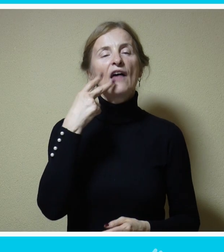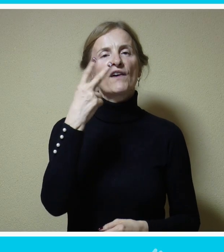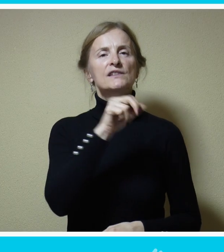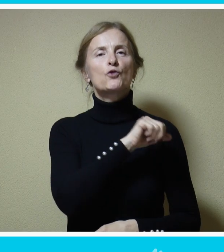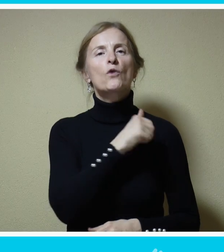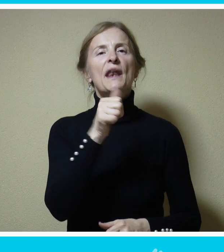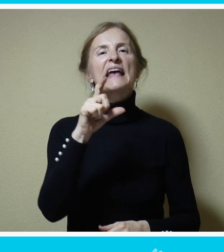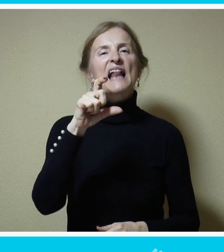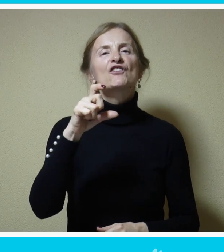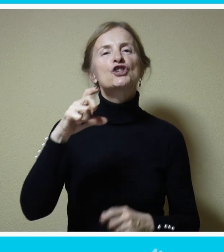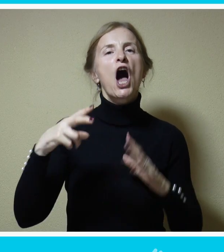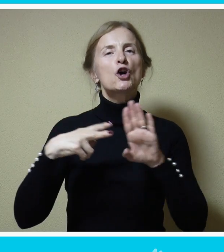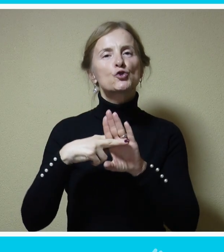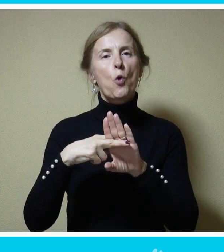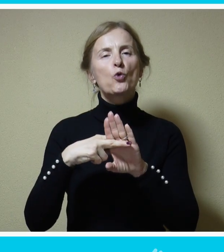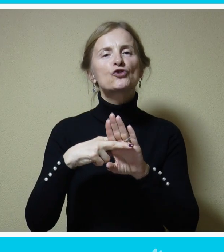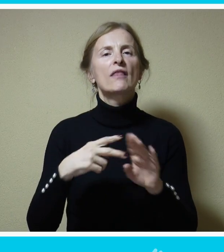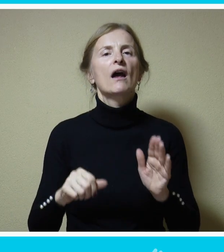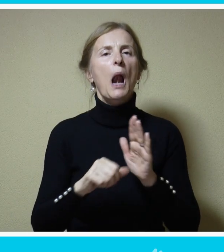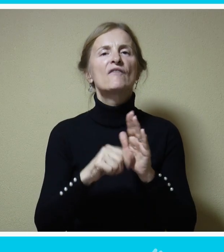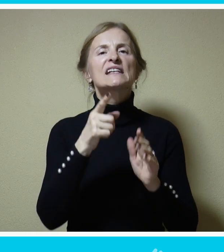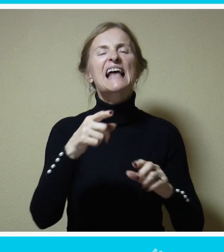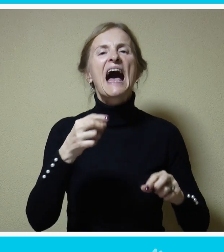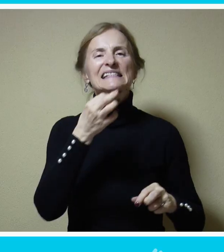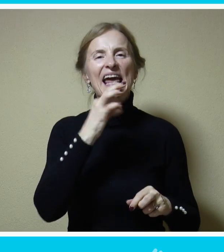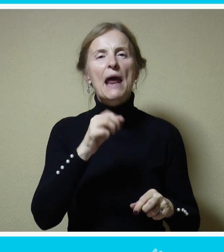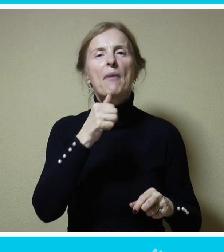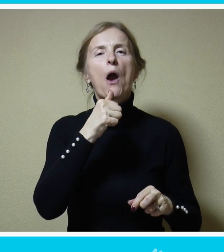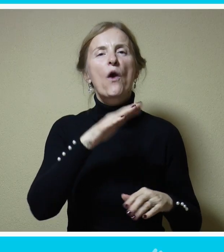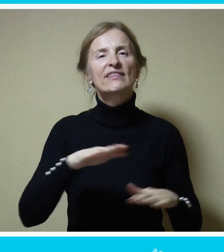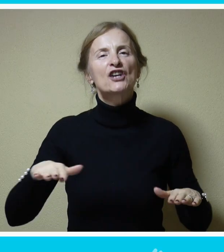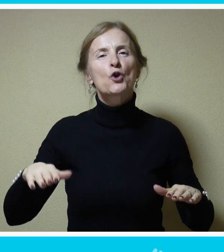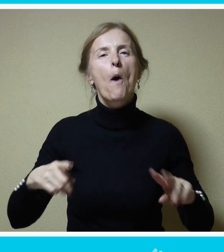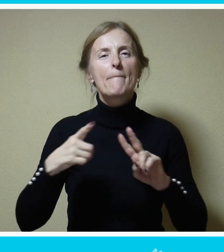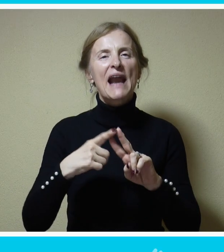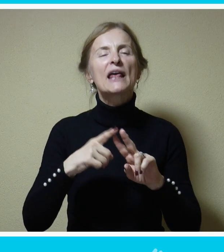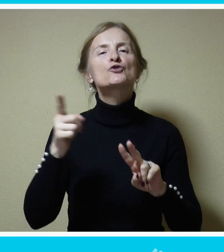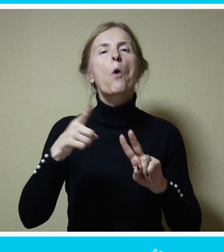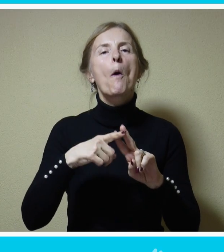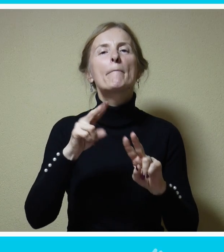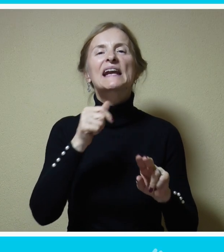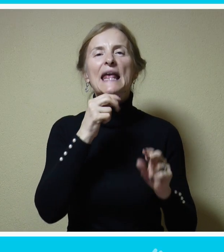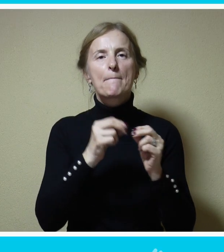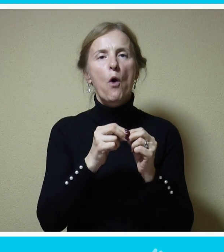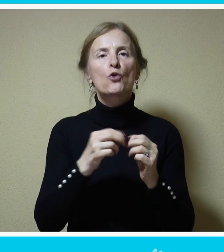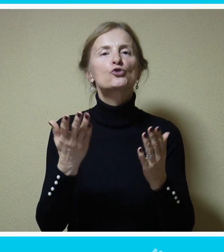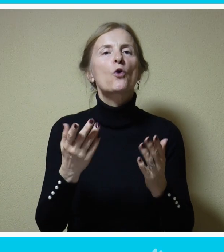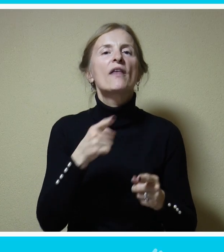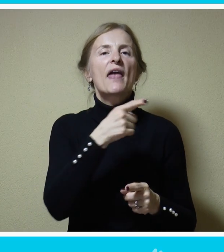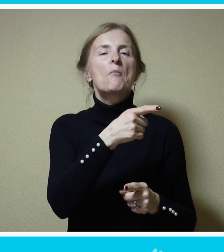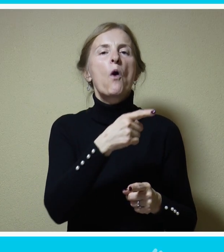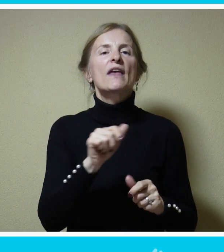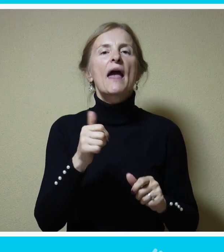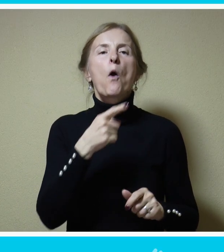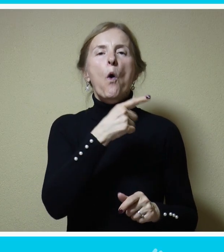2 decenije je Slaviša Šušanj na čelu Društva za cerebralnu i dečiju paralizu u Priboju, što mu omogućava